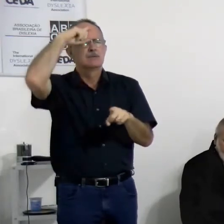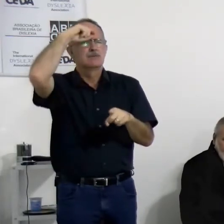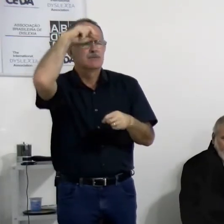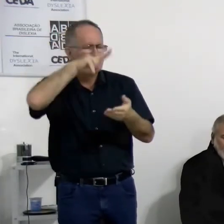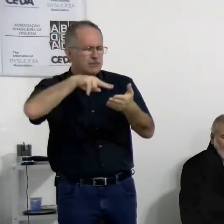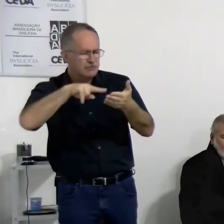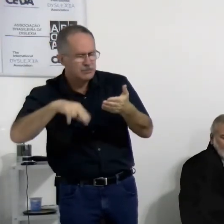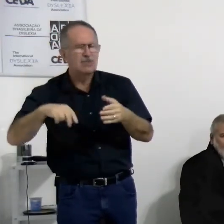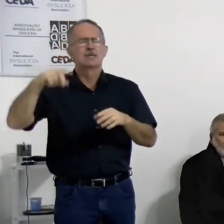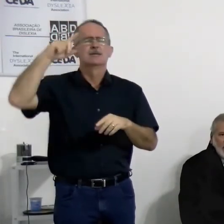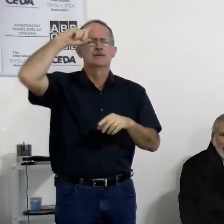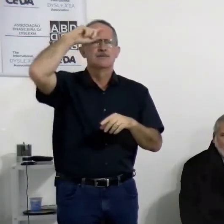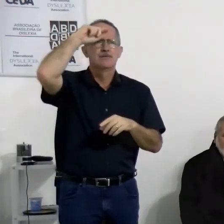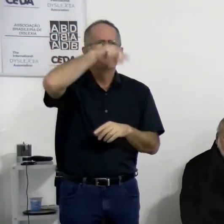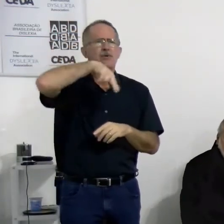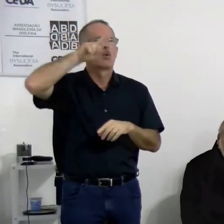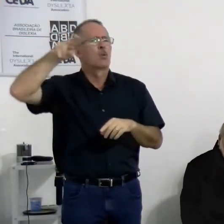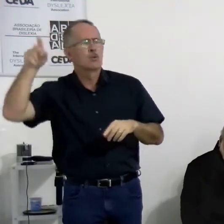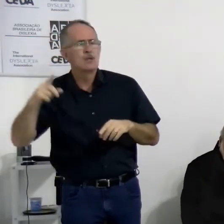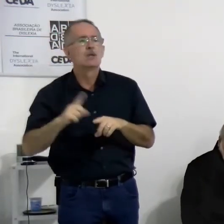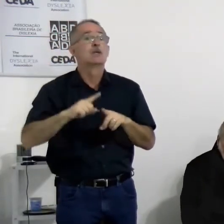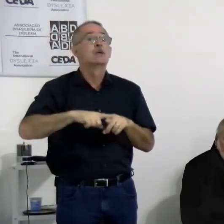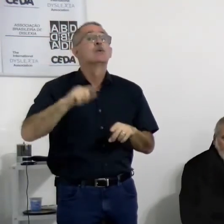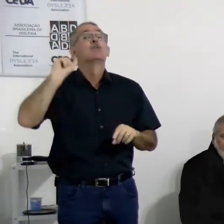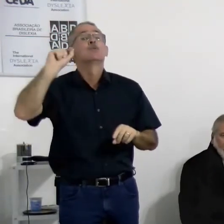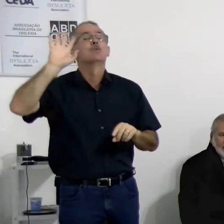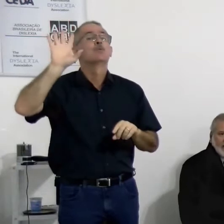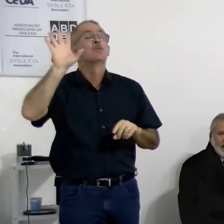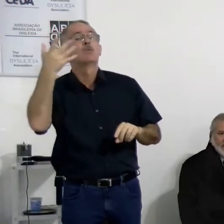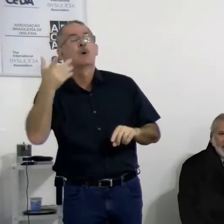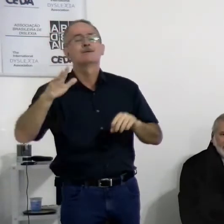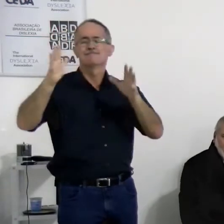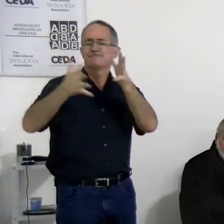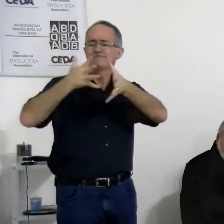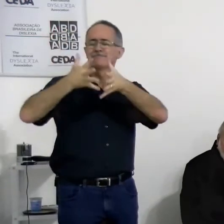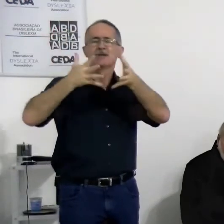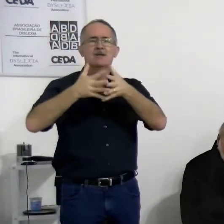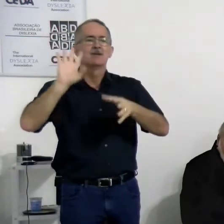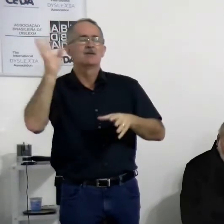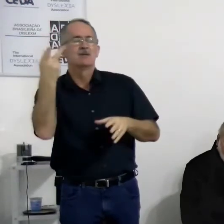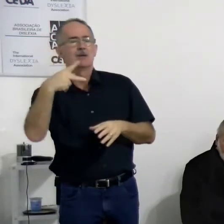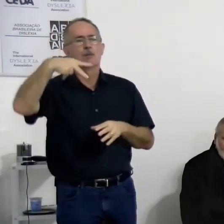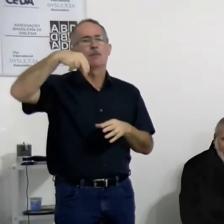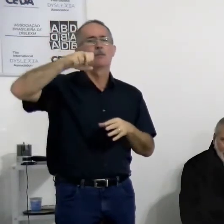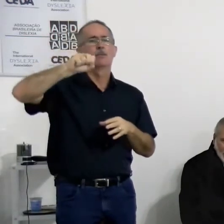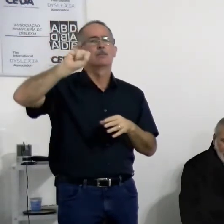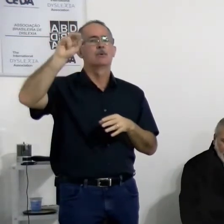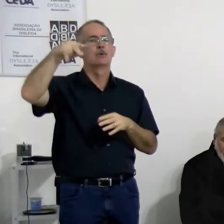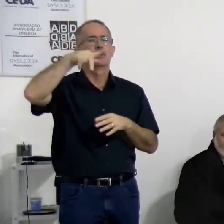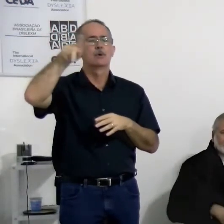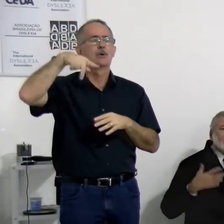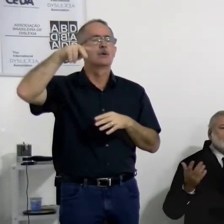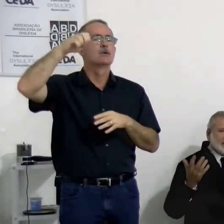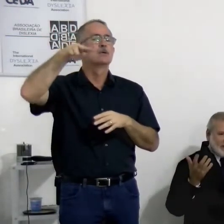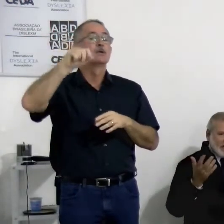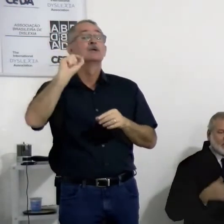surdez. What the hands reveal about the brain, a Poisner, Klima e Bellucci, não é? Aquilo que o cérebro, que